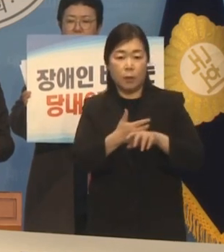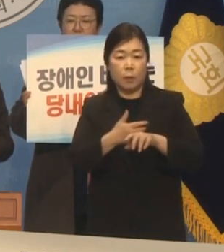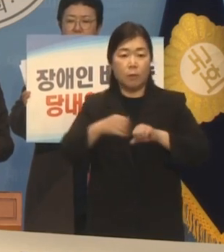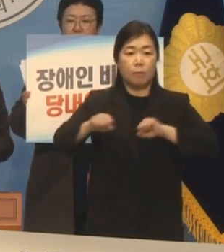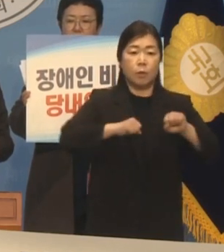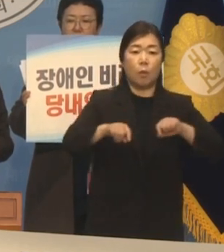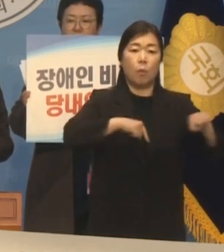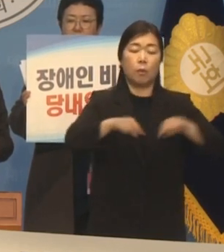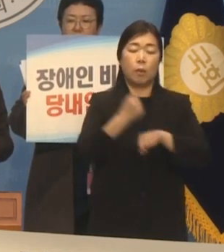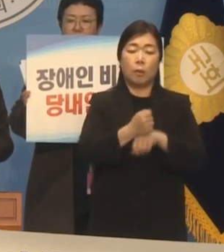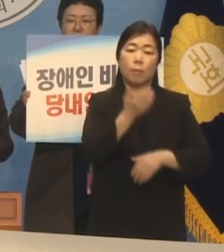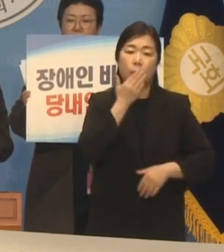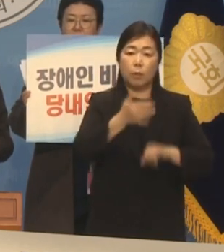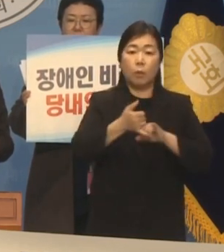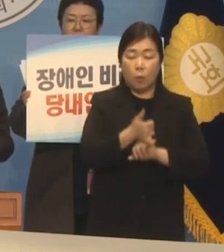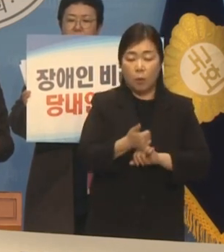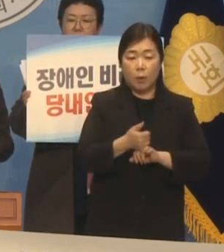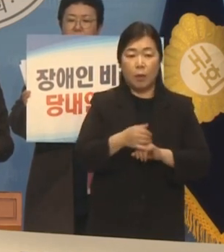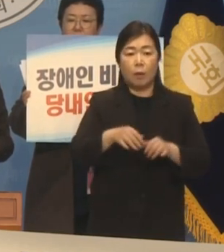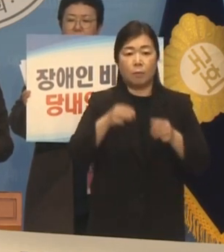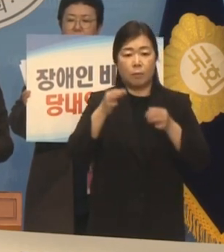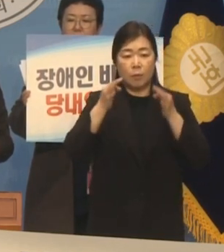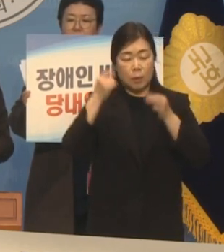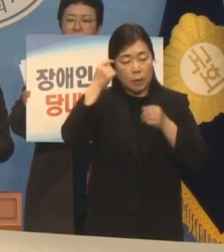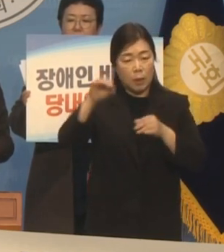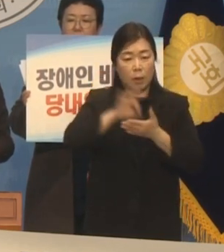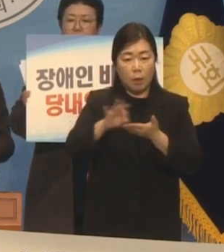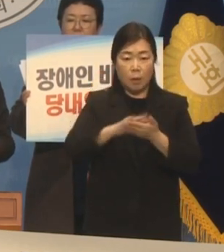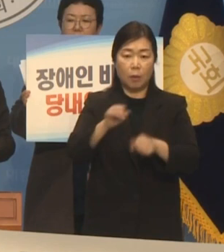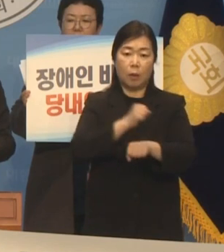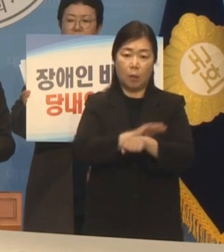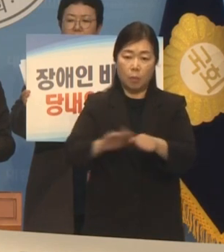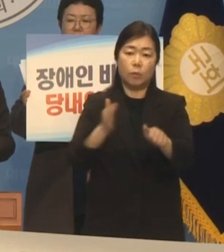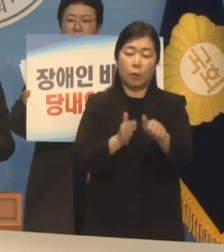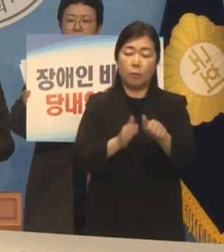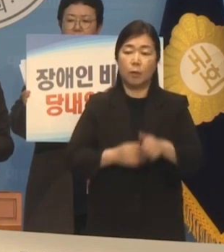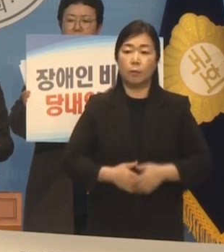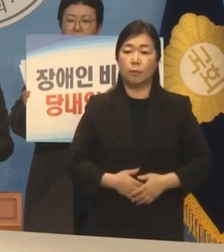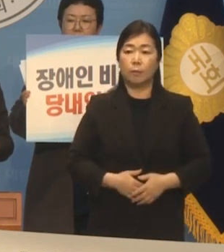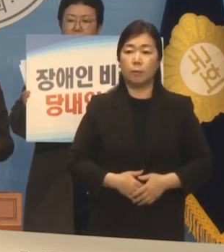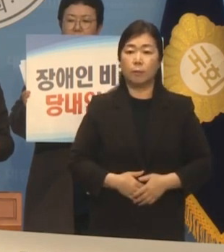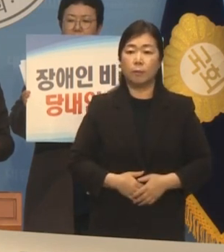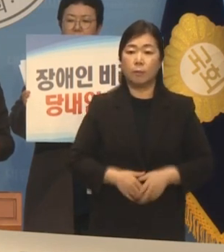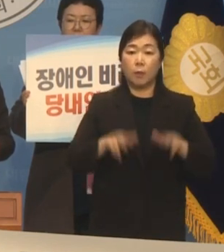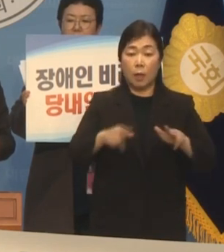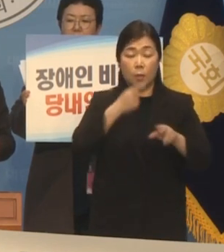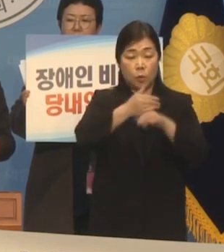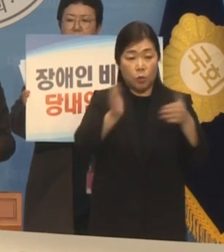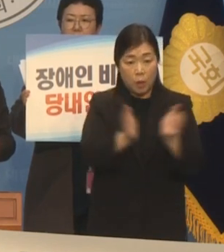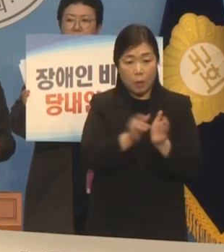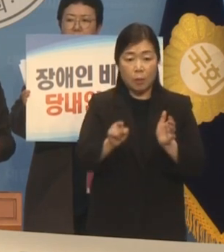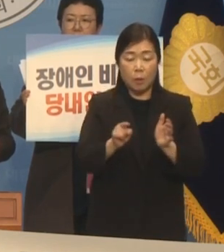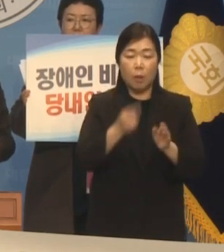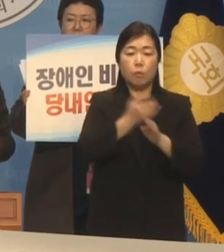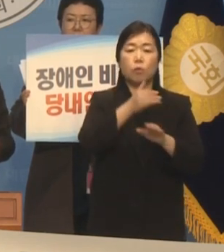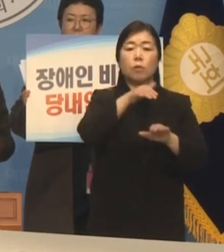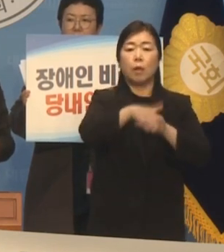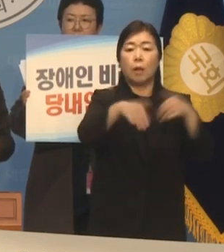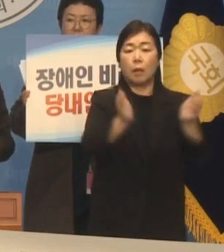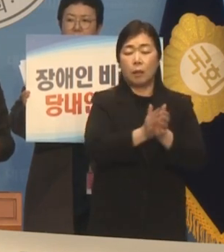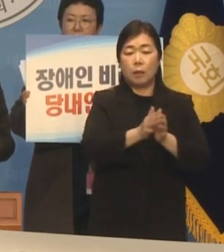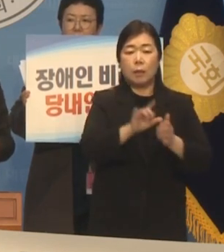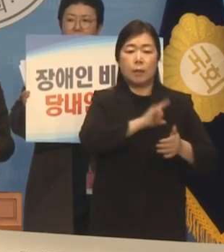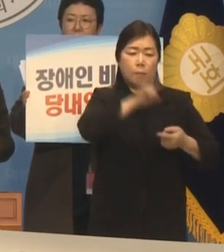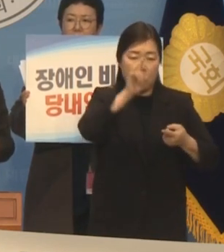활동을 펼칠 수 있도록 적극 고려해야 할 것이다 이제 더불어민주당이 민주라는 이름에 걸맞는